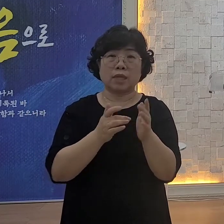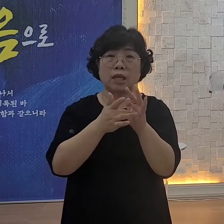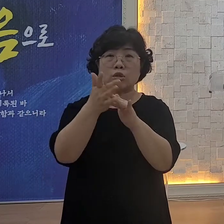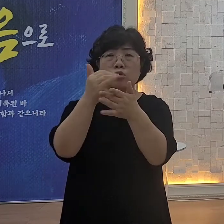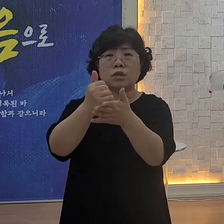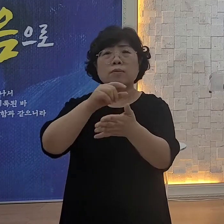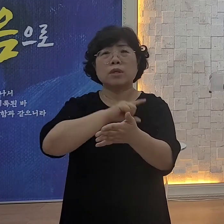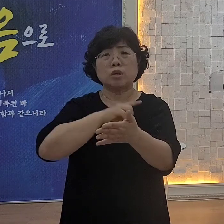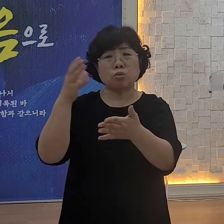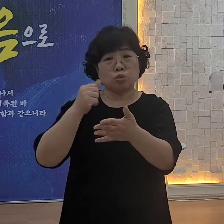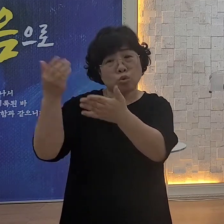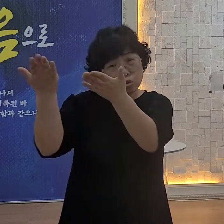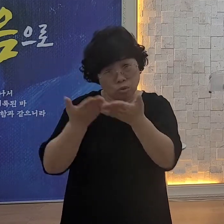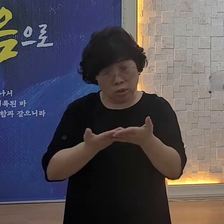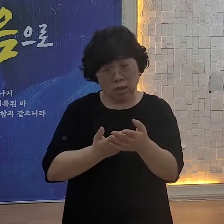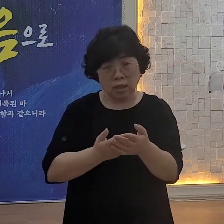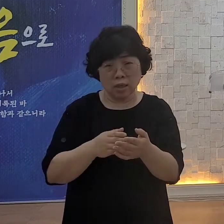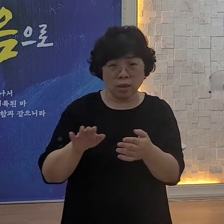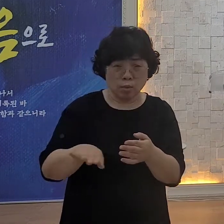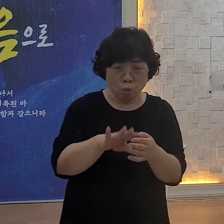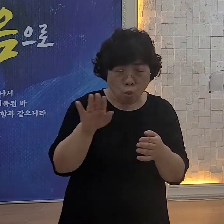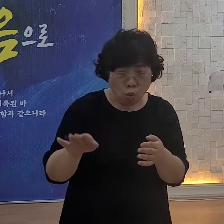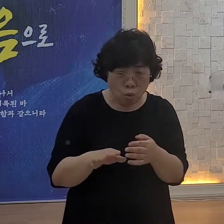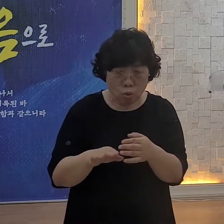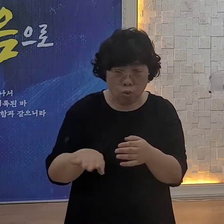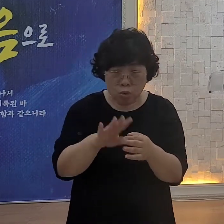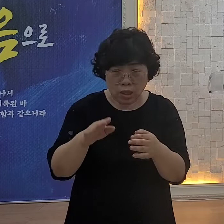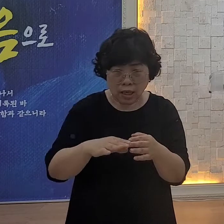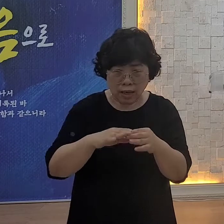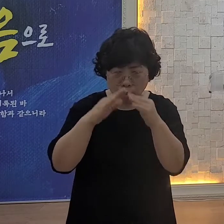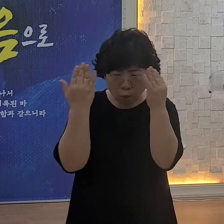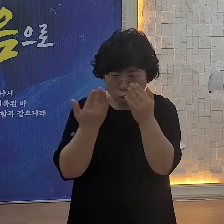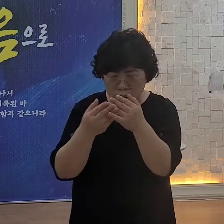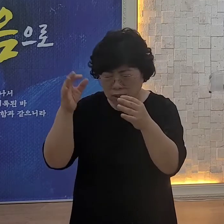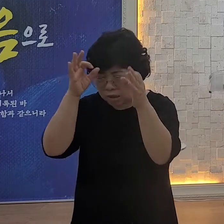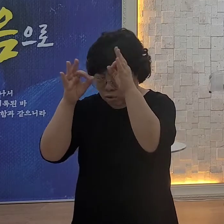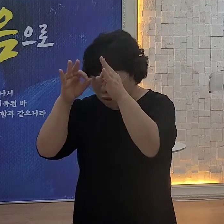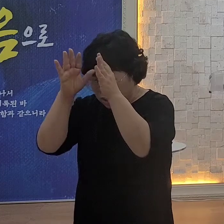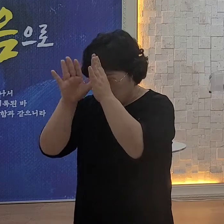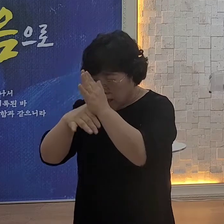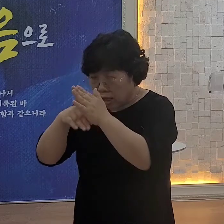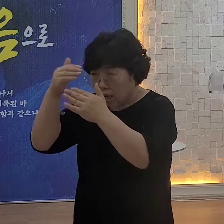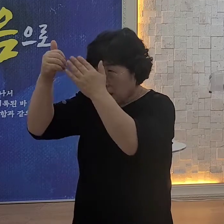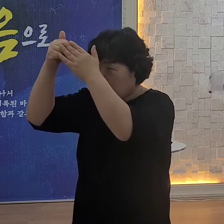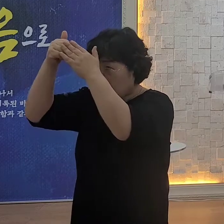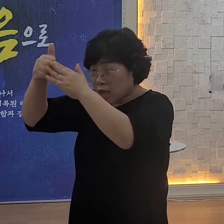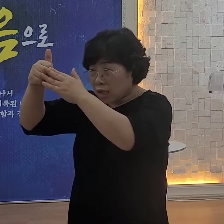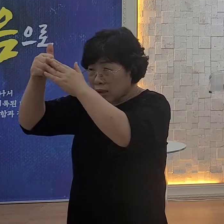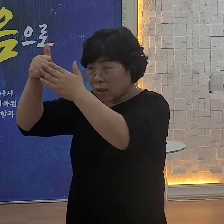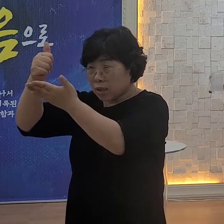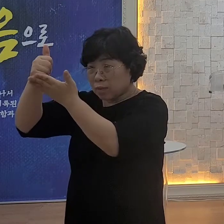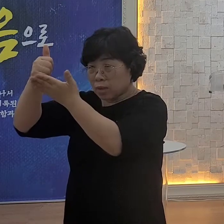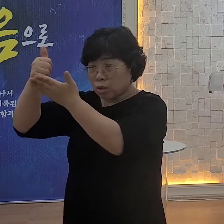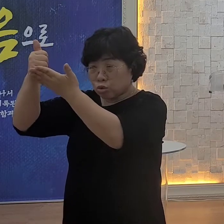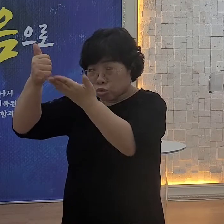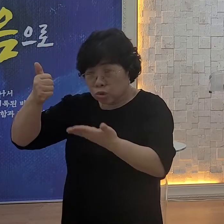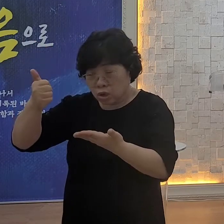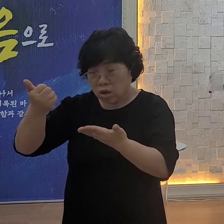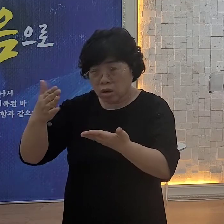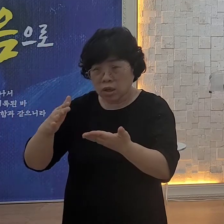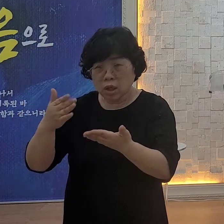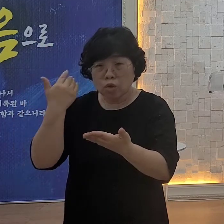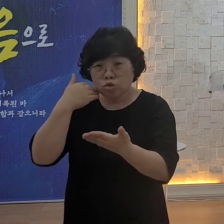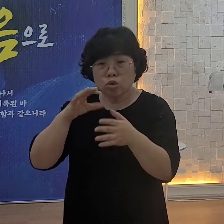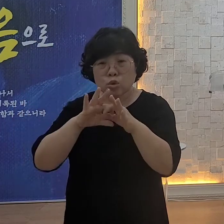자, 뭐든지 구하기만 하면 내 이름으로 주신다. 우리가 예수 이름으로 구하면